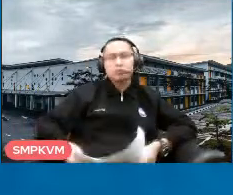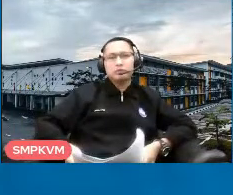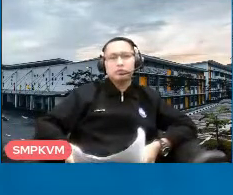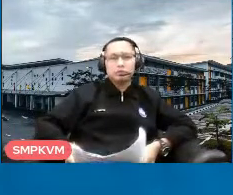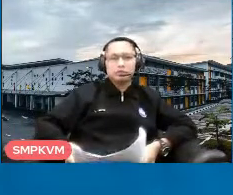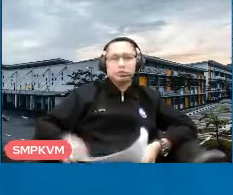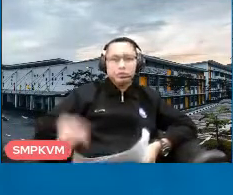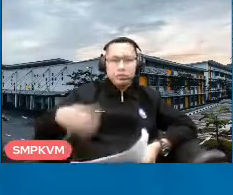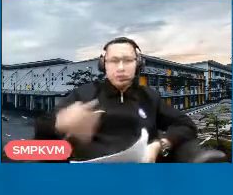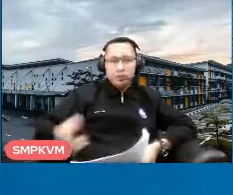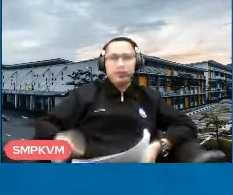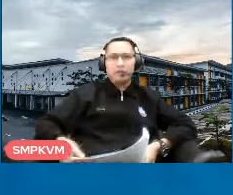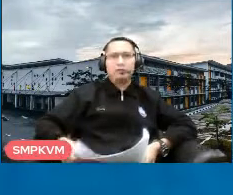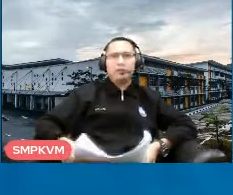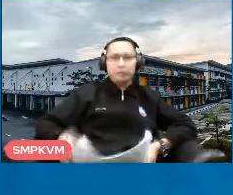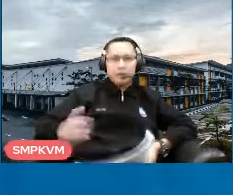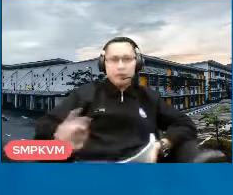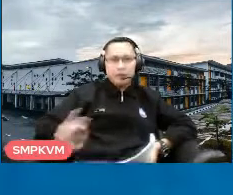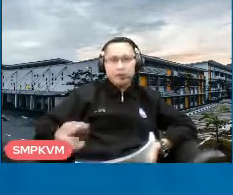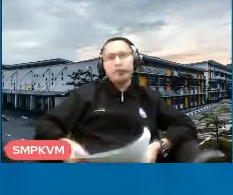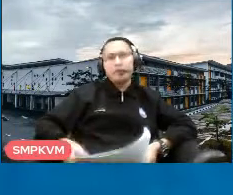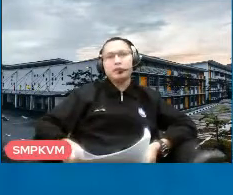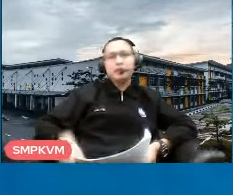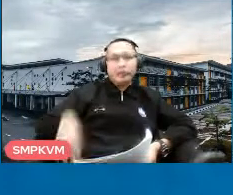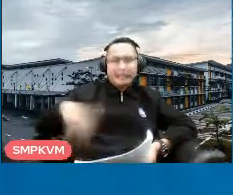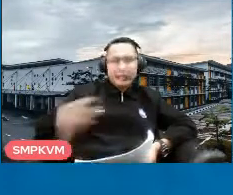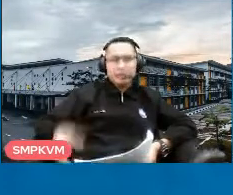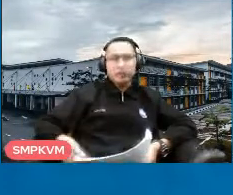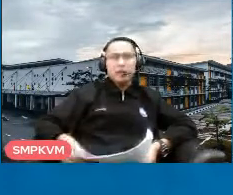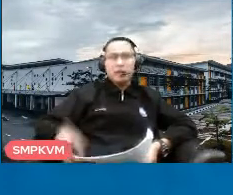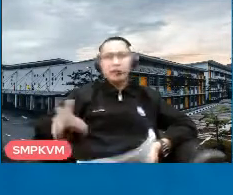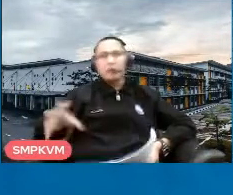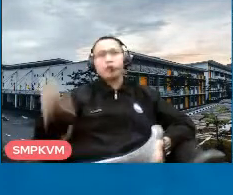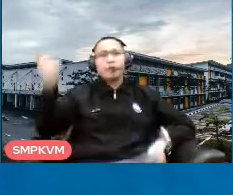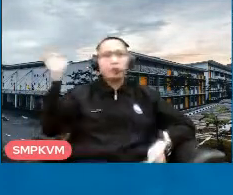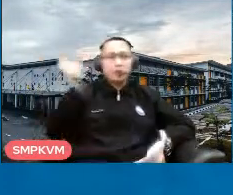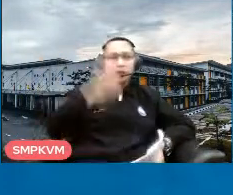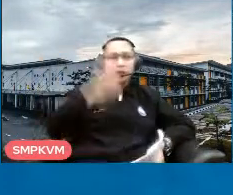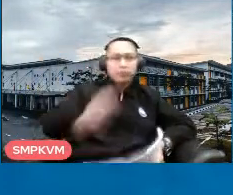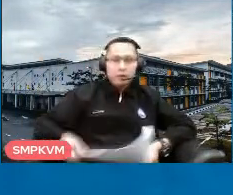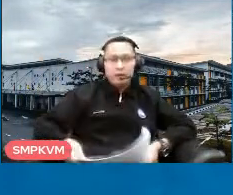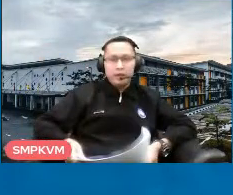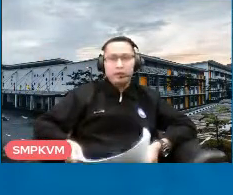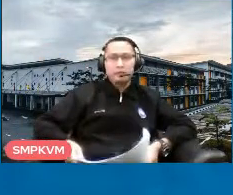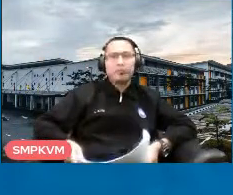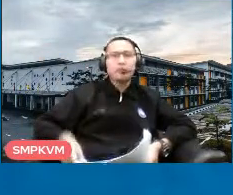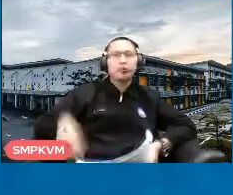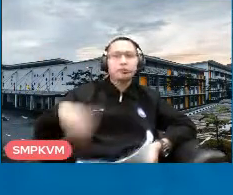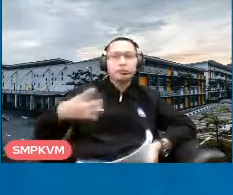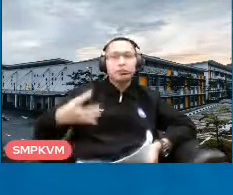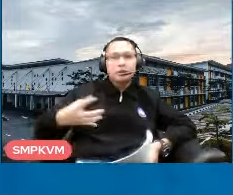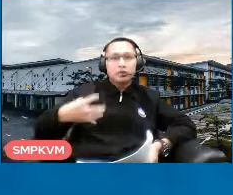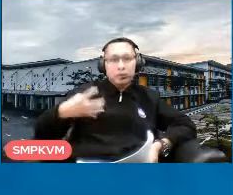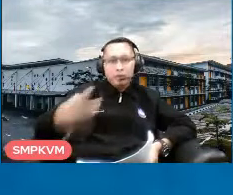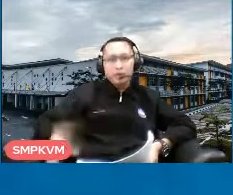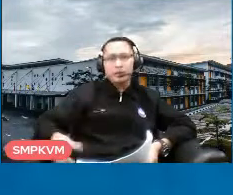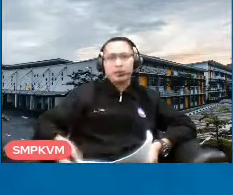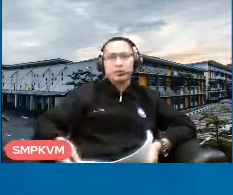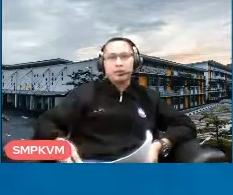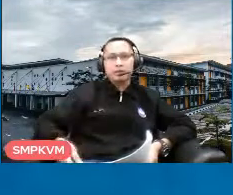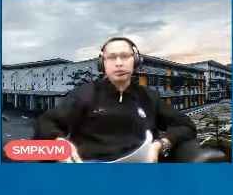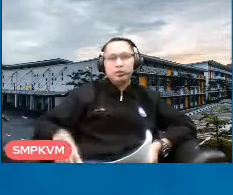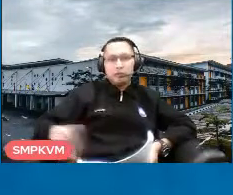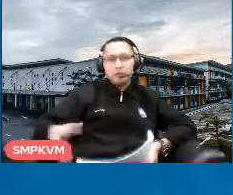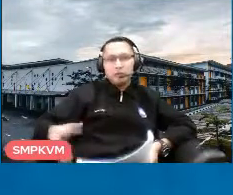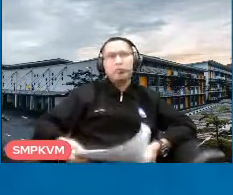untuk belajar gajahnya temannya di kelas tapi kamu tak masuk kelas tonteng bermakna kamu tak mau